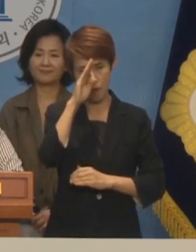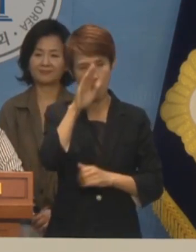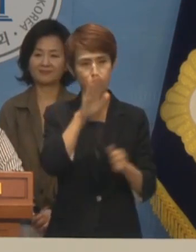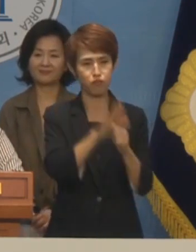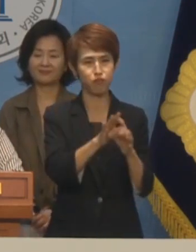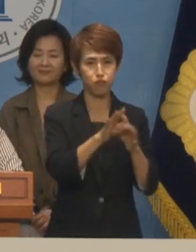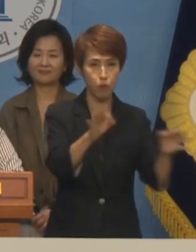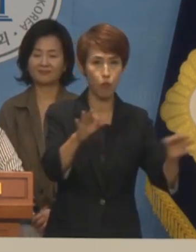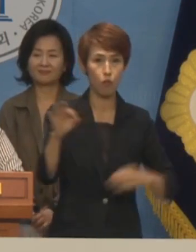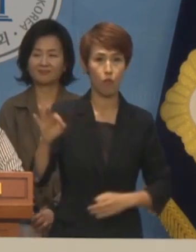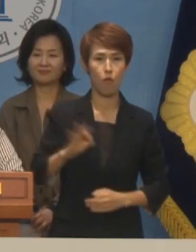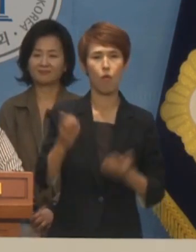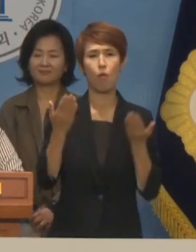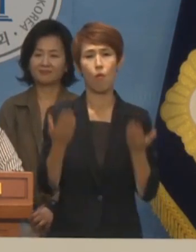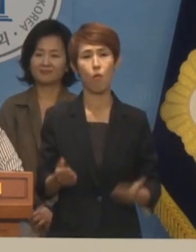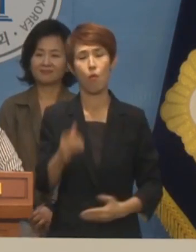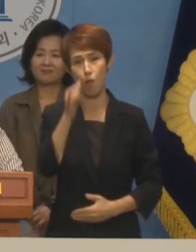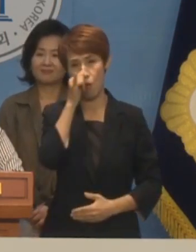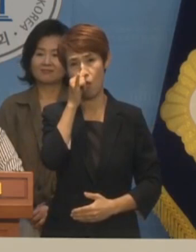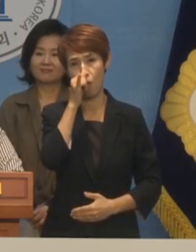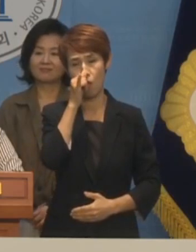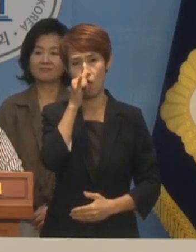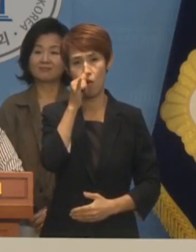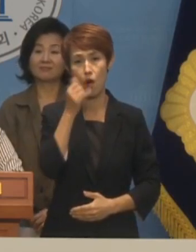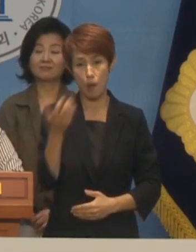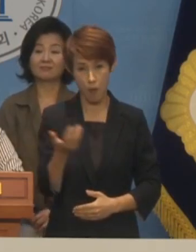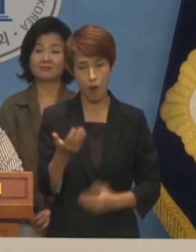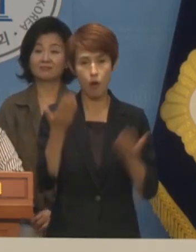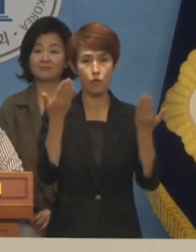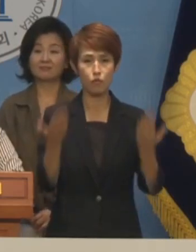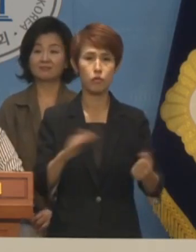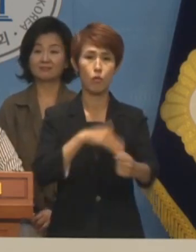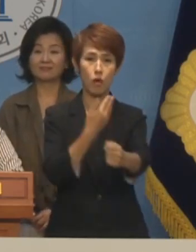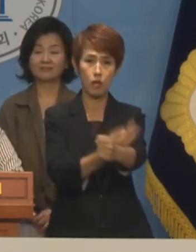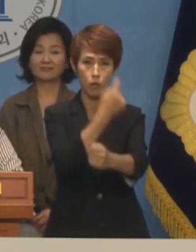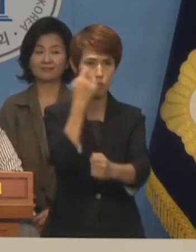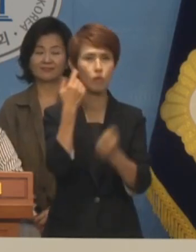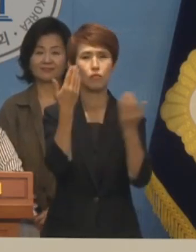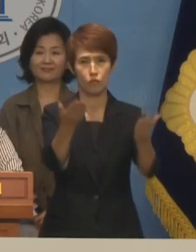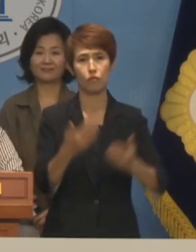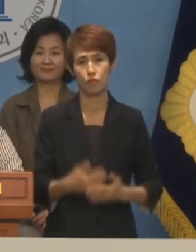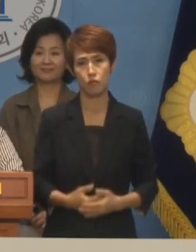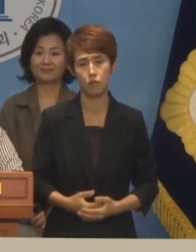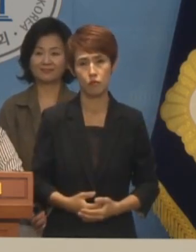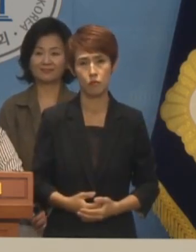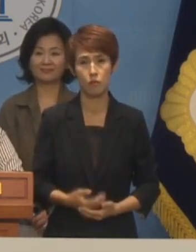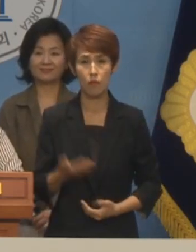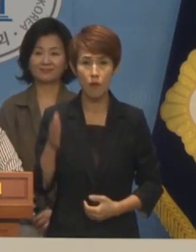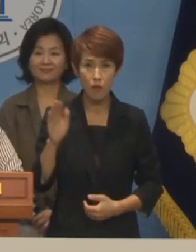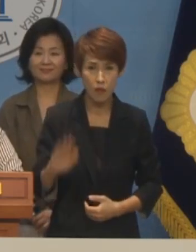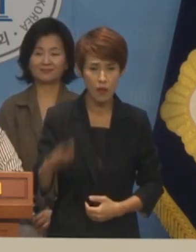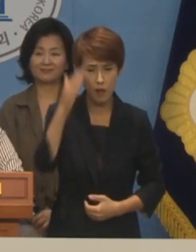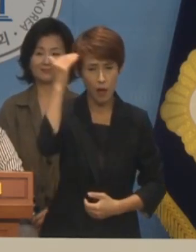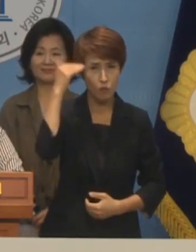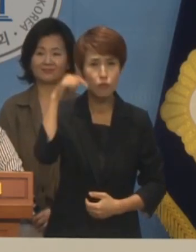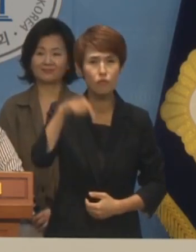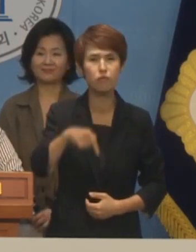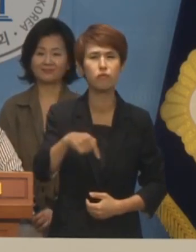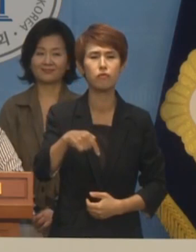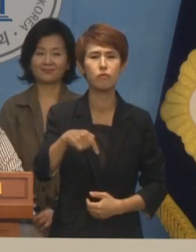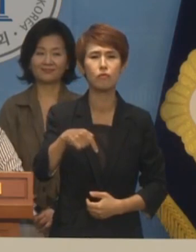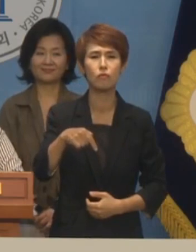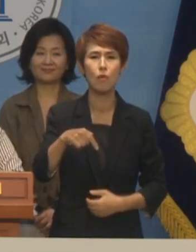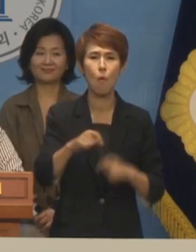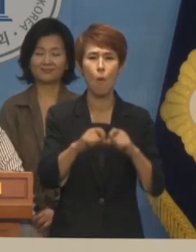유급병가 등 공적 제도를 통해 아프면 쉴 권리를 보장하고 있습니다. 그러나 우리나라는